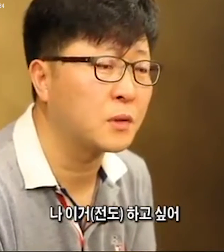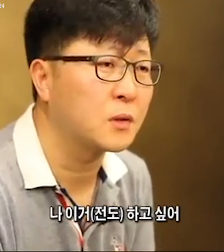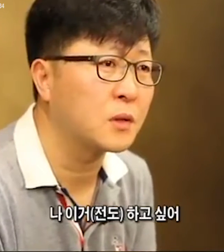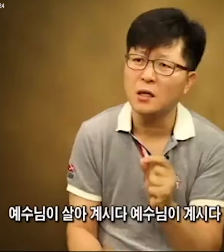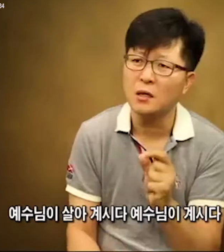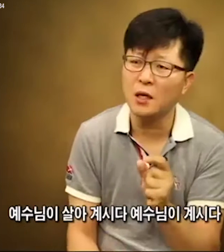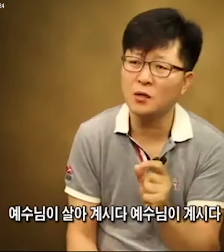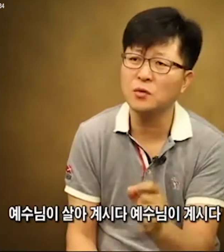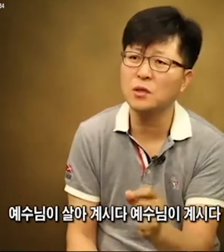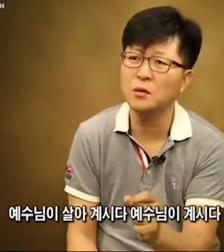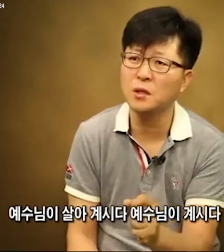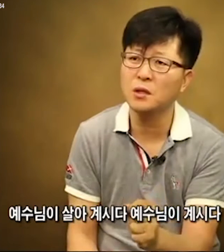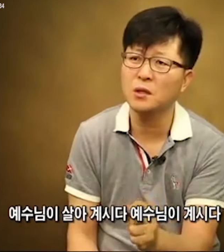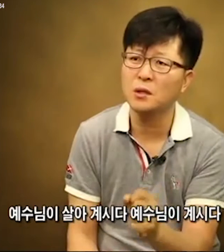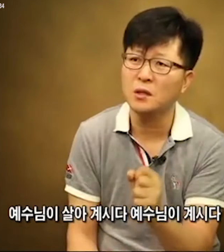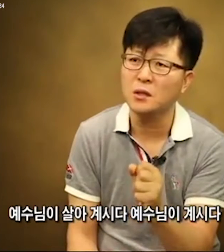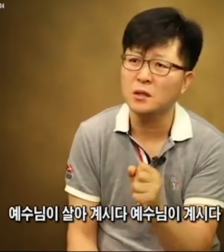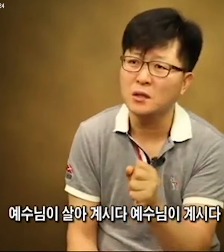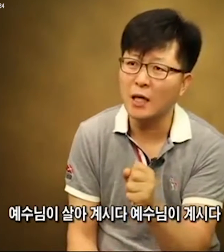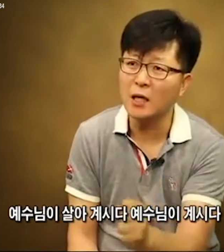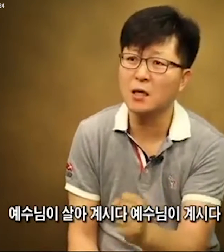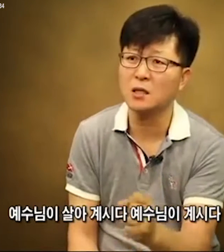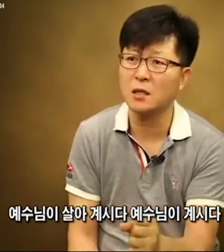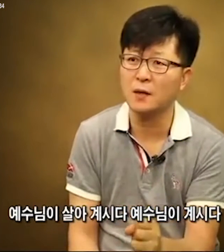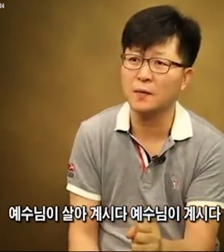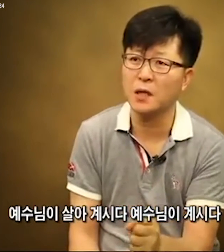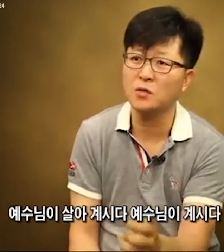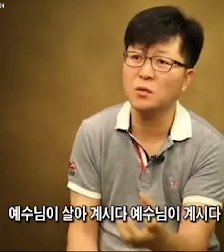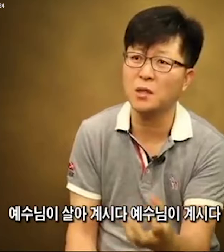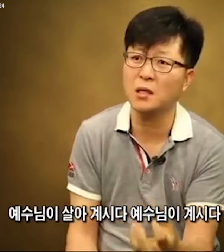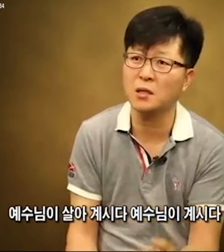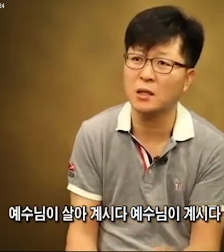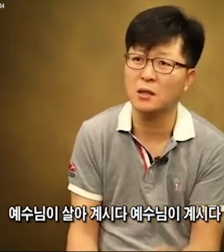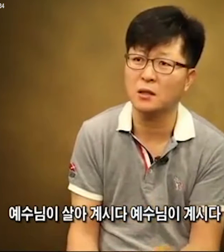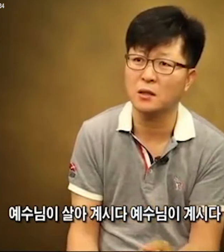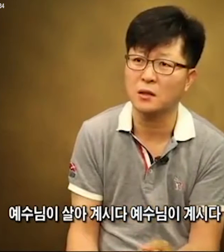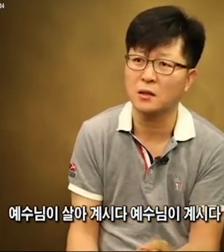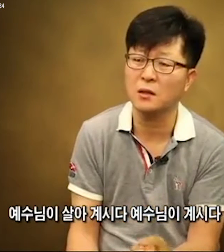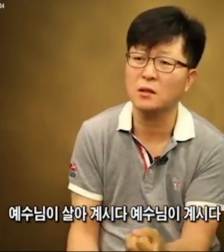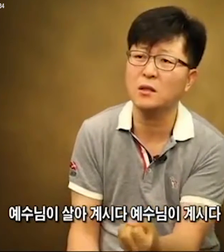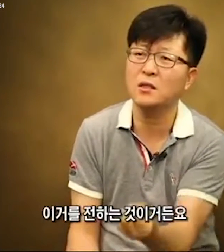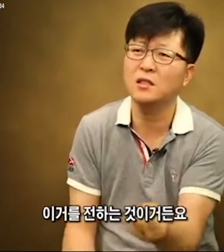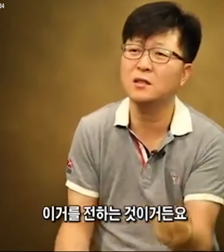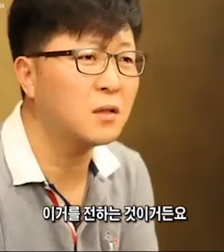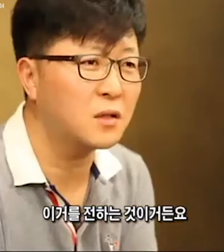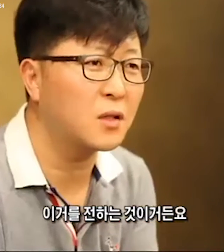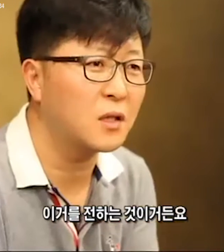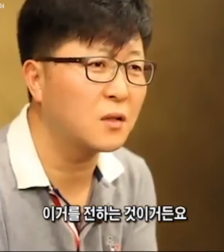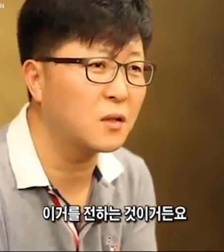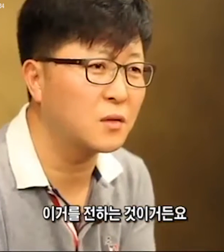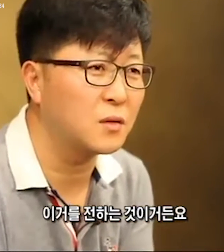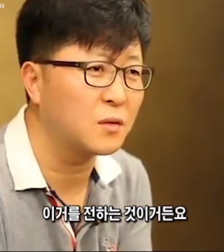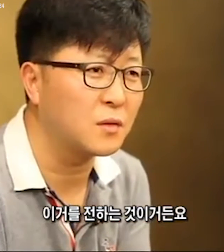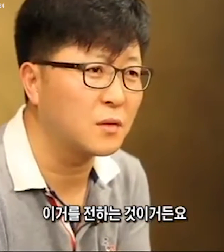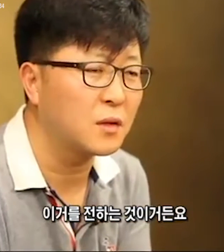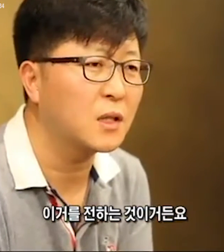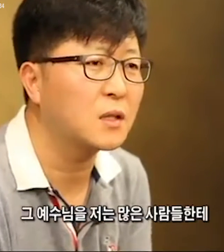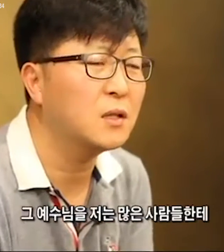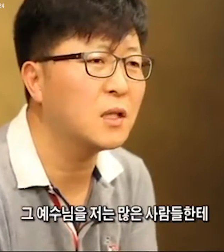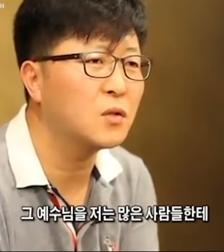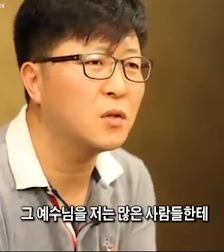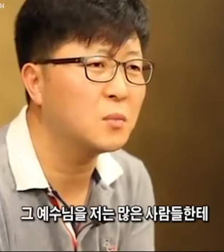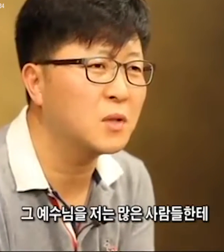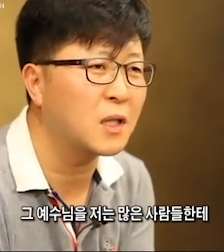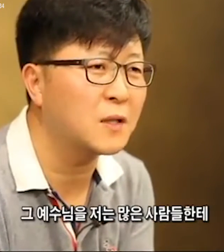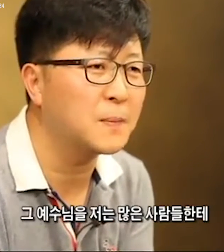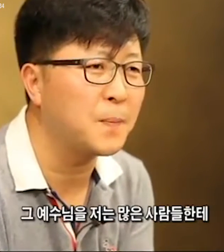나 이거 하고 싶어. 예수님이 살아 계시다. 예수님이 계시다. 이거를 전하는 거거든요.